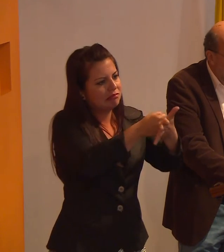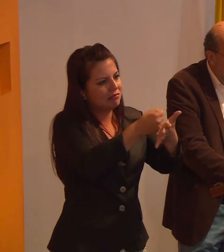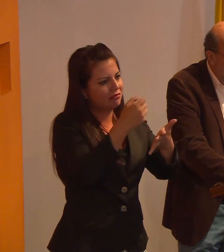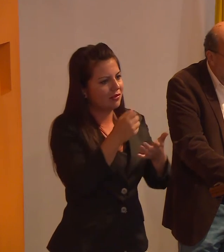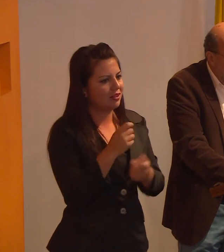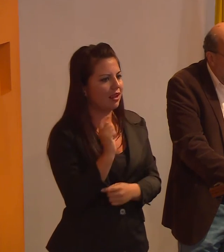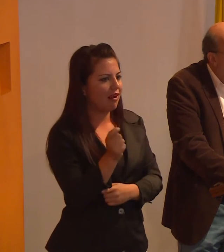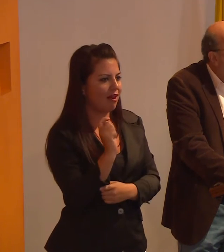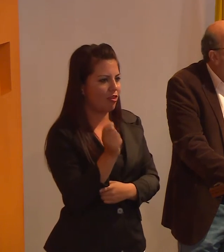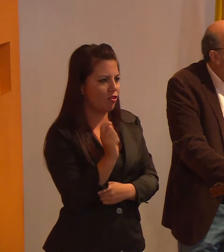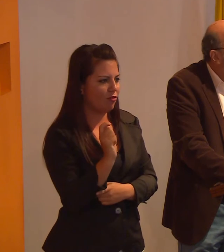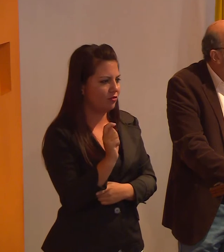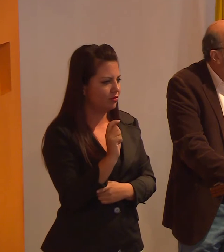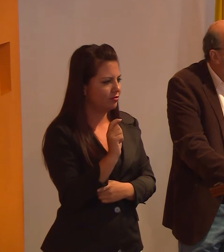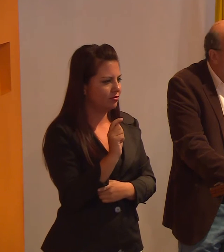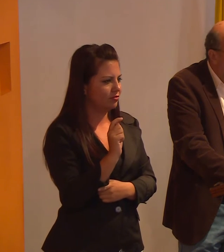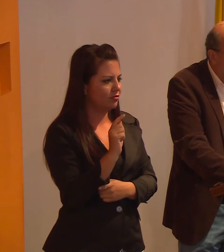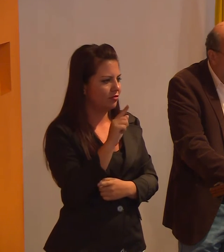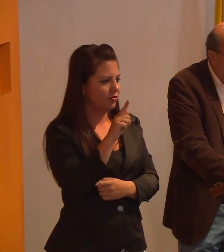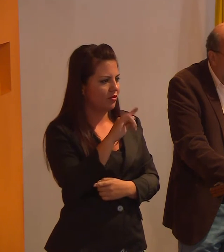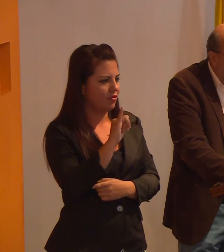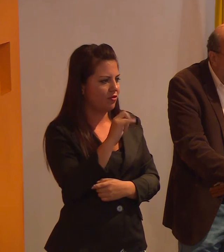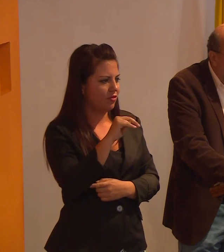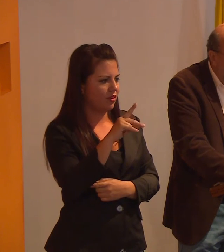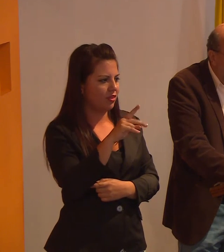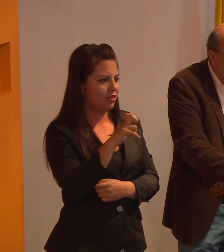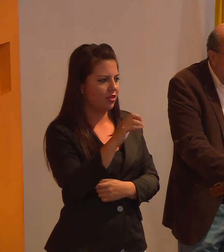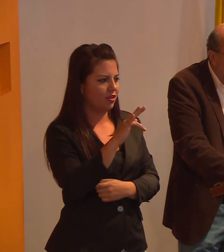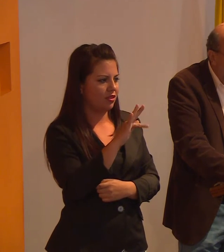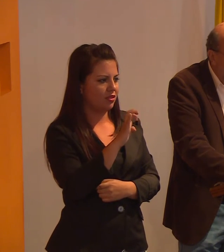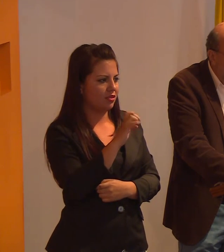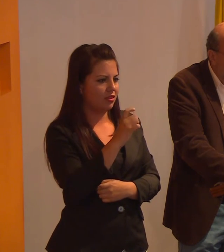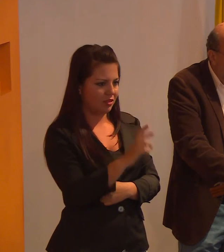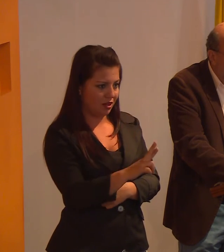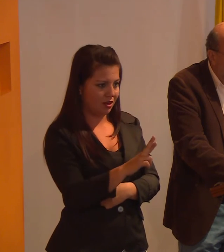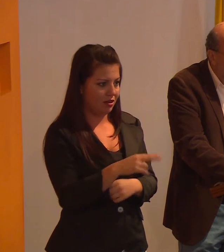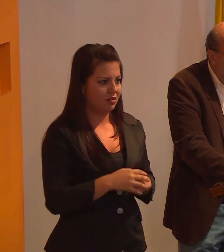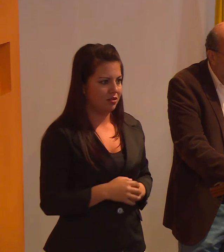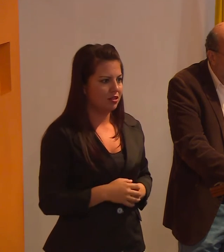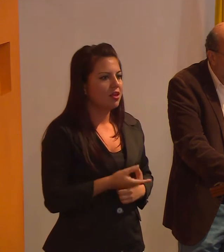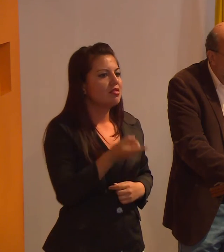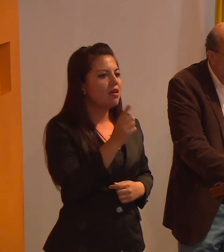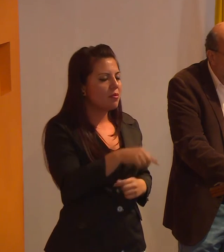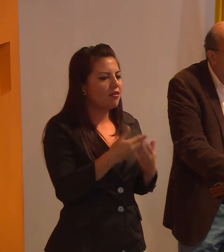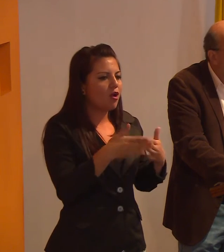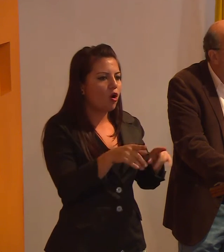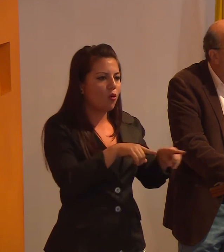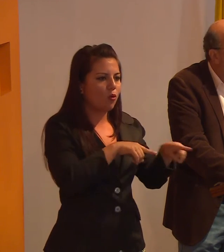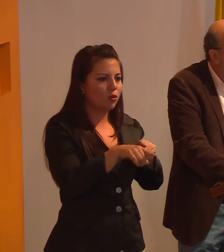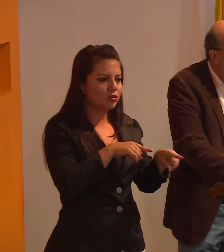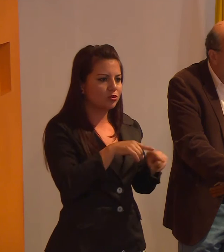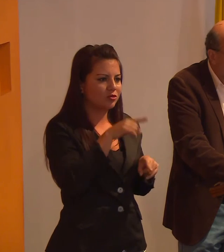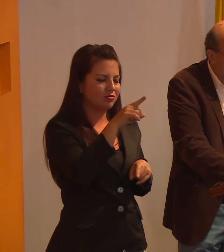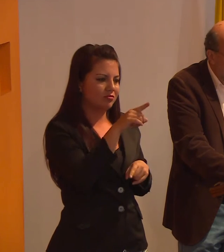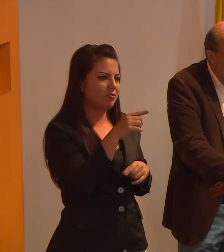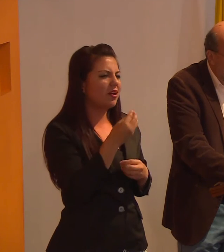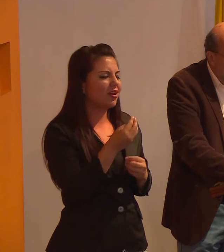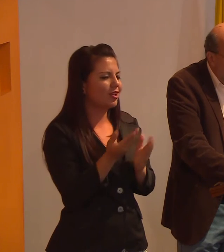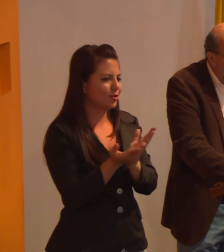Findeter. Abrimos paso al primer concurso de méritos para estudios de